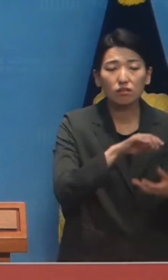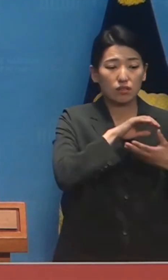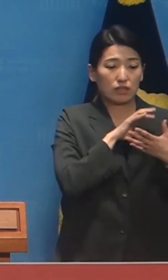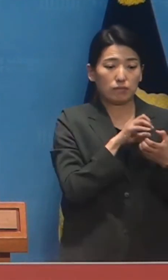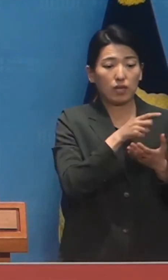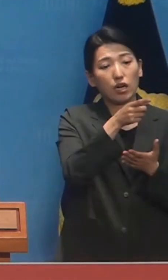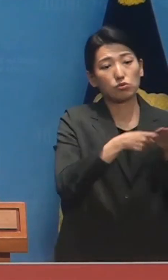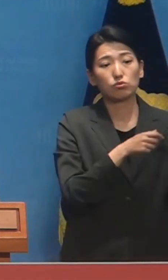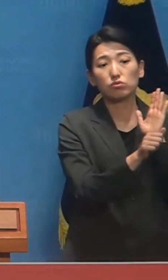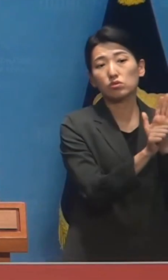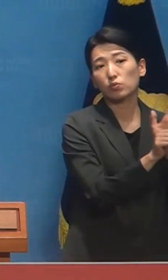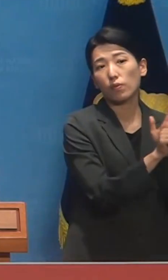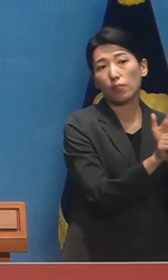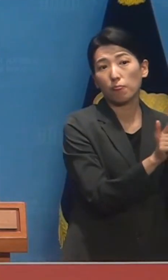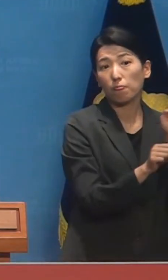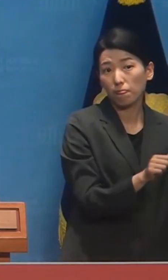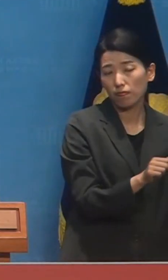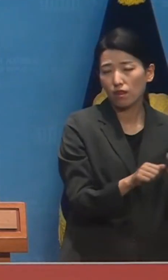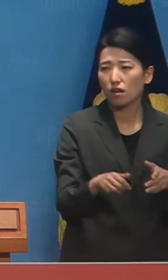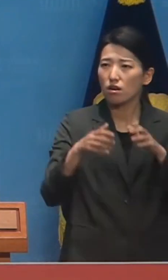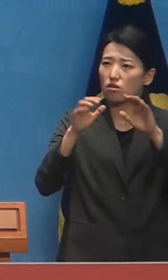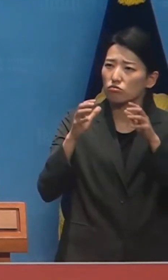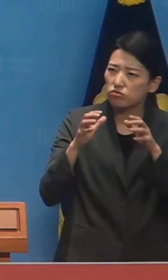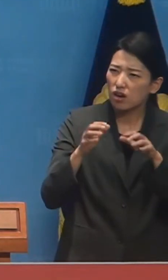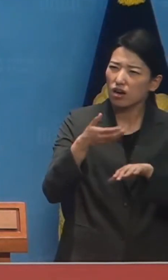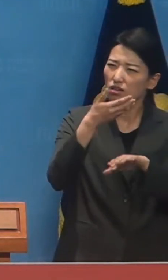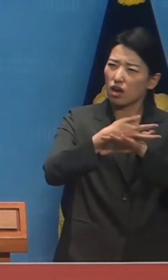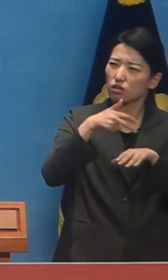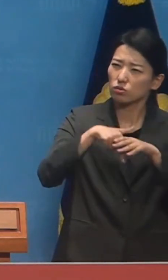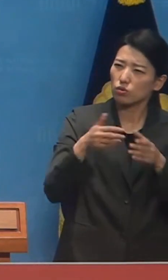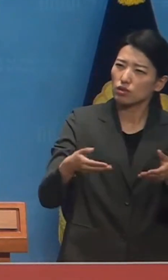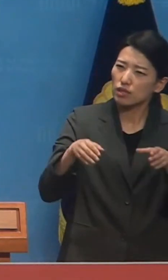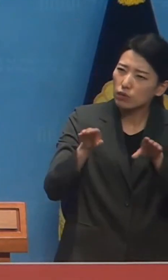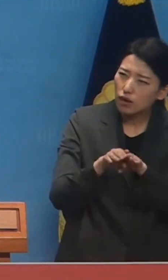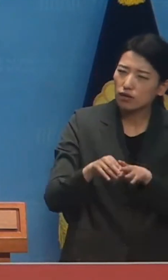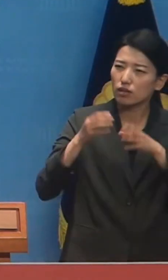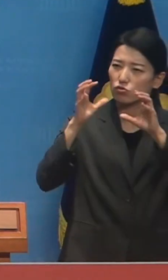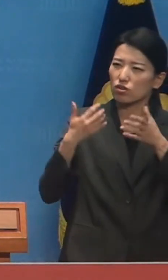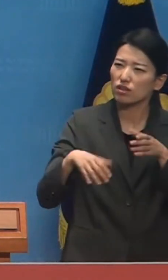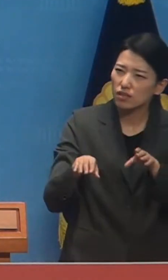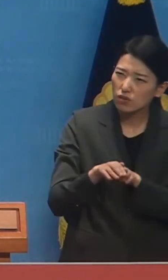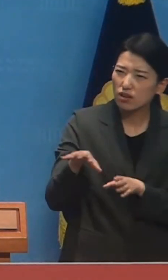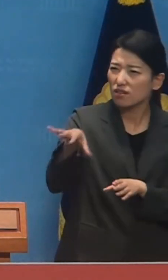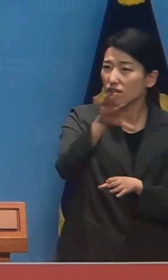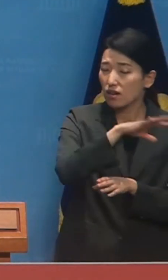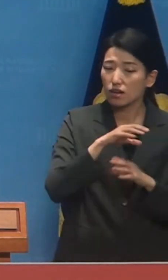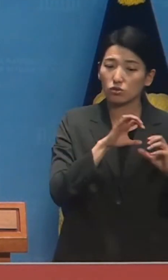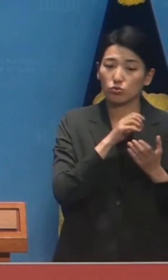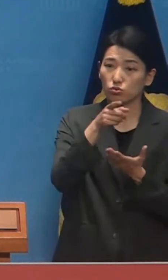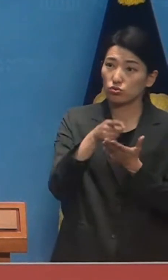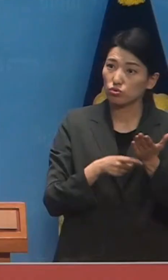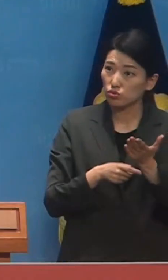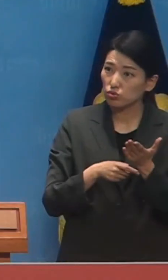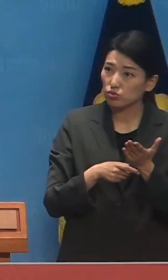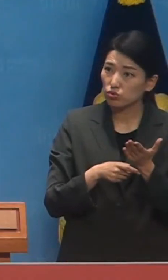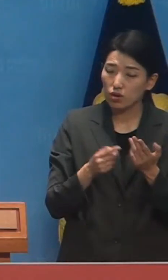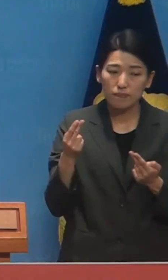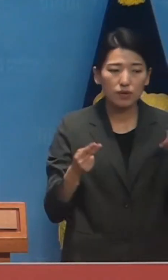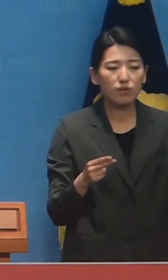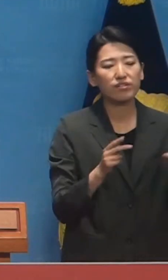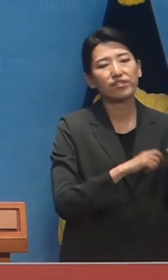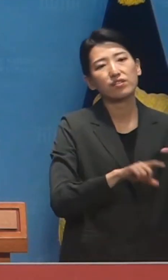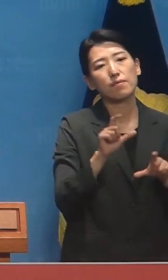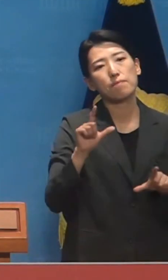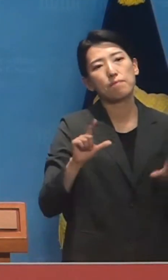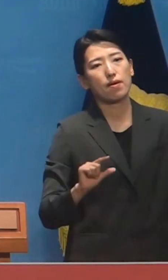숫자가 국가기관, 민간단체, 타 종교단체 이 모든 곳에서 수술해준 어린이들보다 훨씬 많아요.